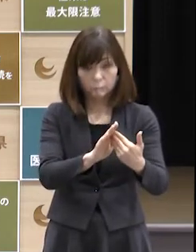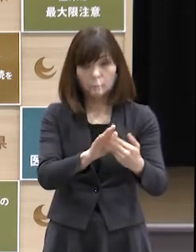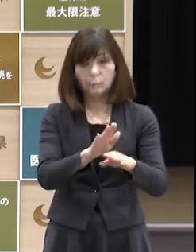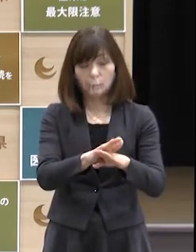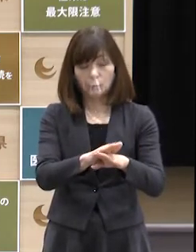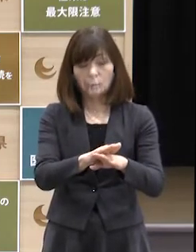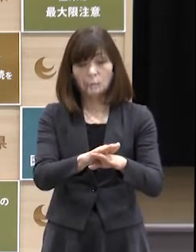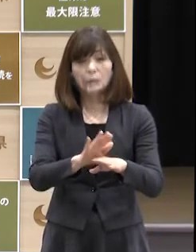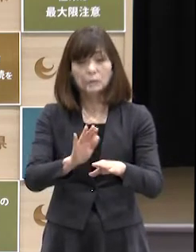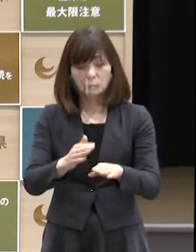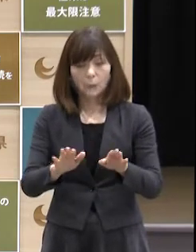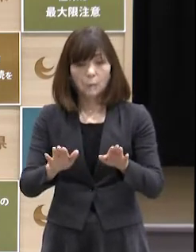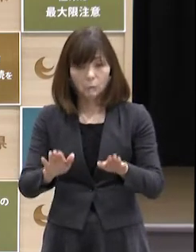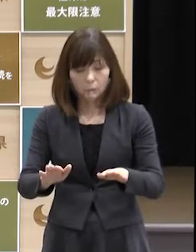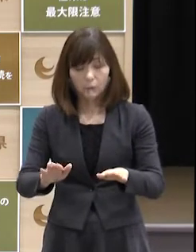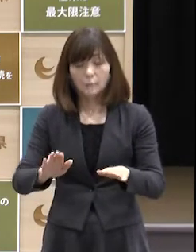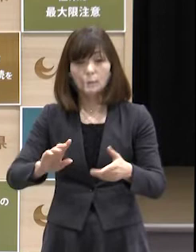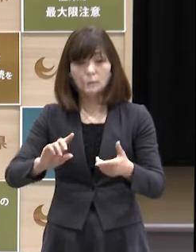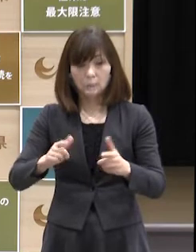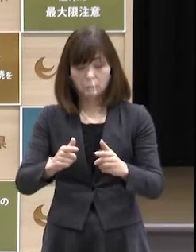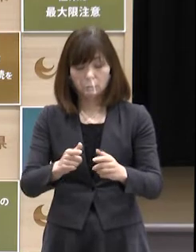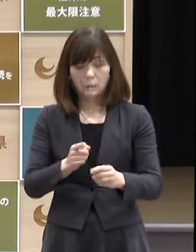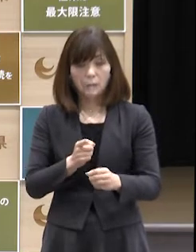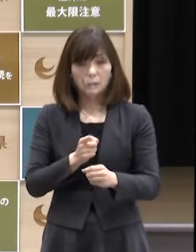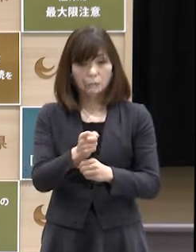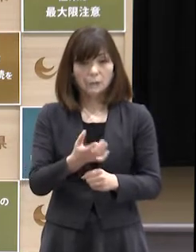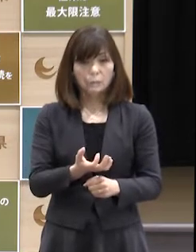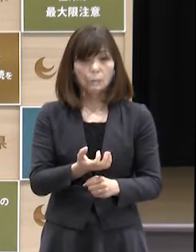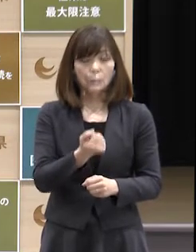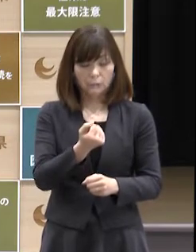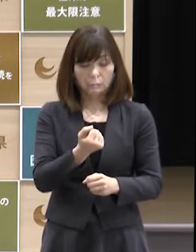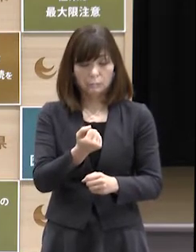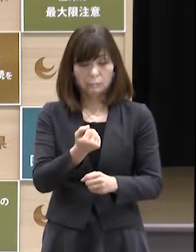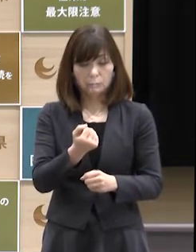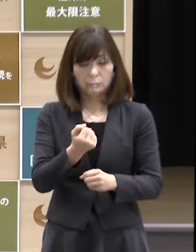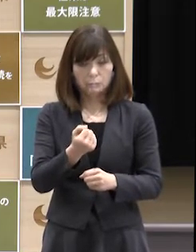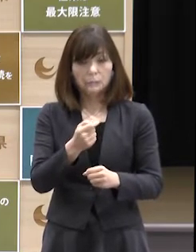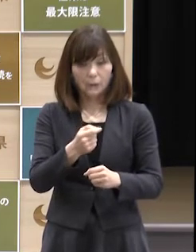からこそですね、ウクライナに対する、かなり